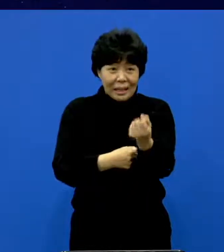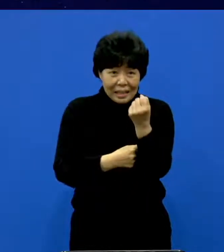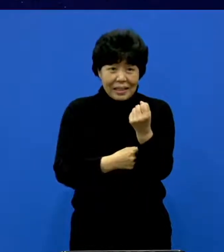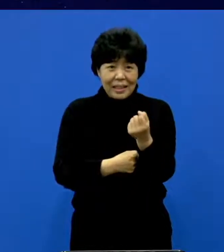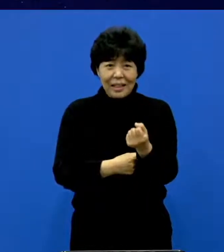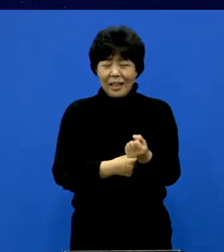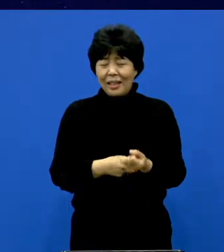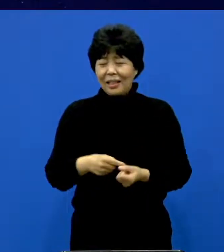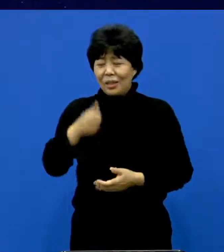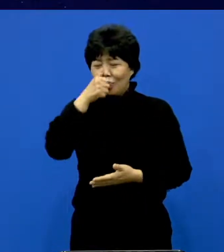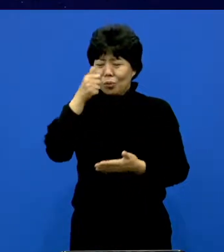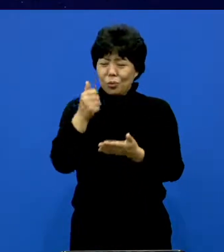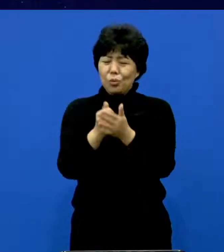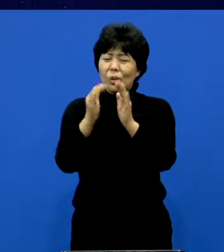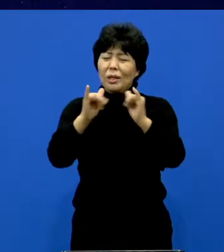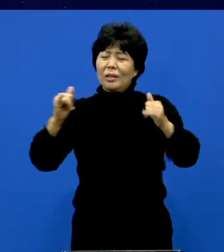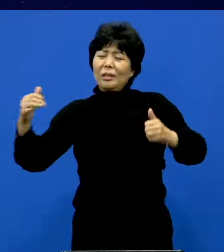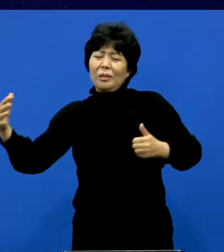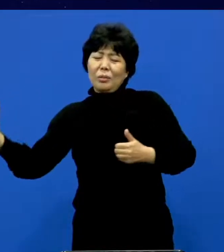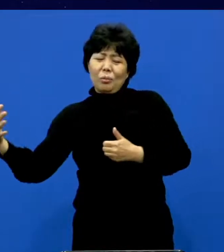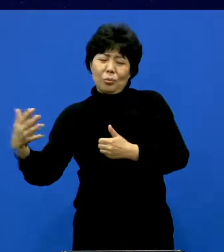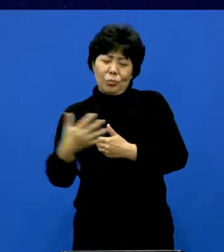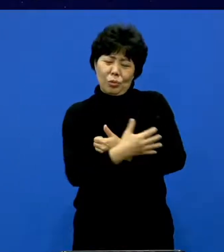배신과 불순종을 거듭하며 살고 있습니다.